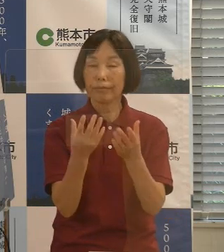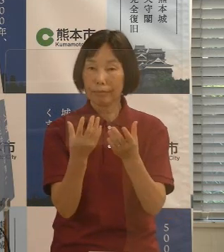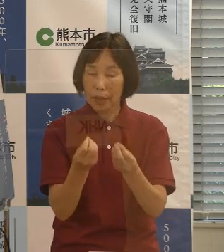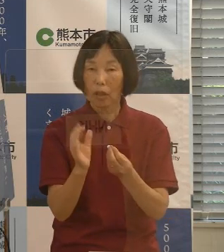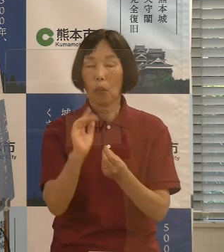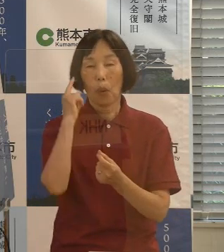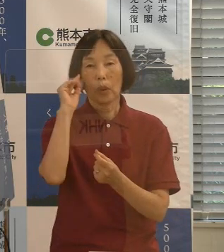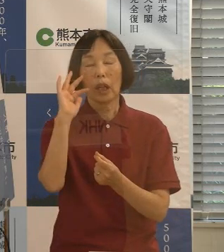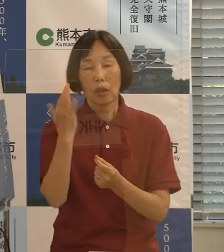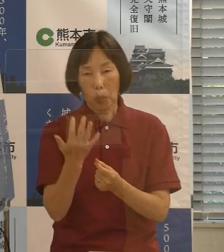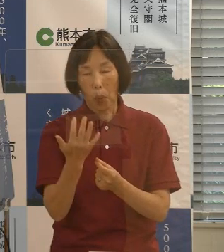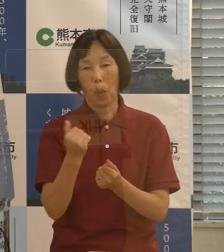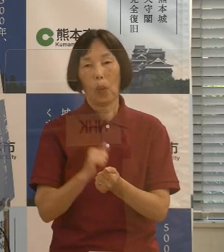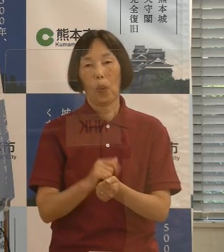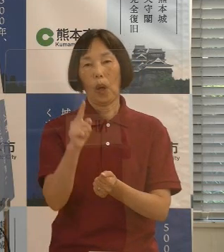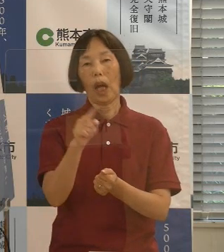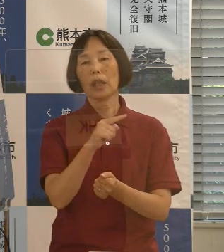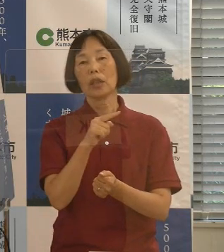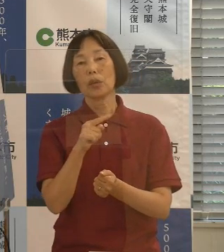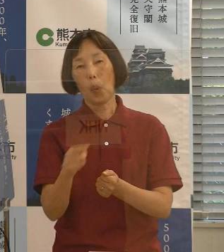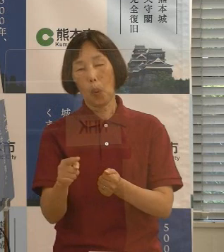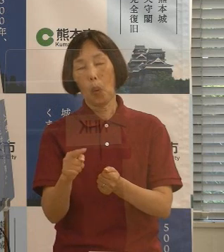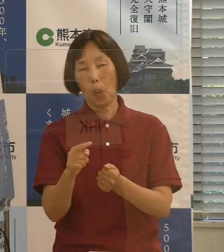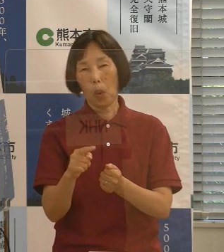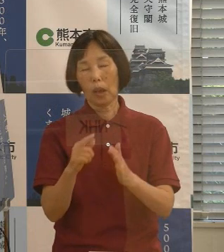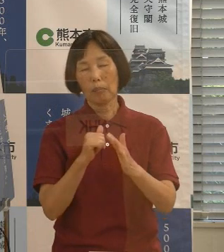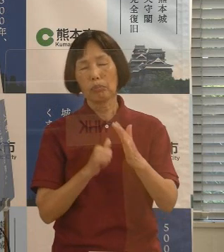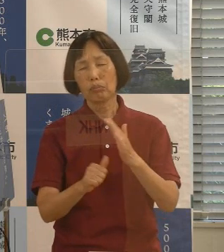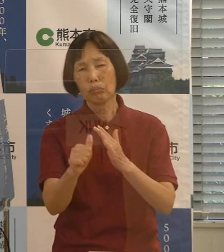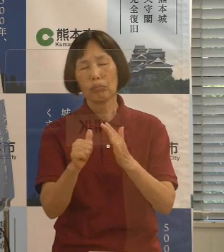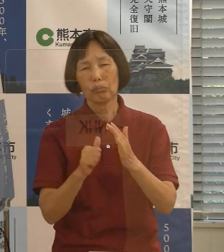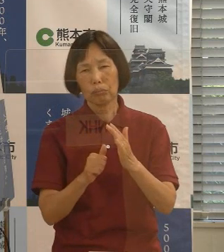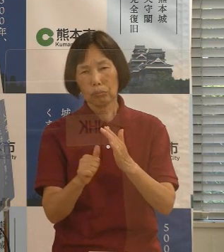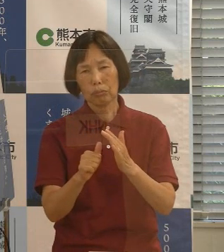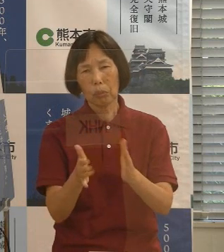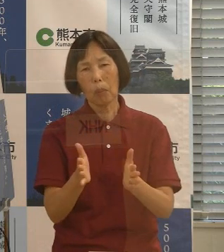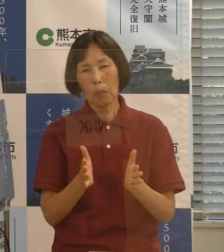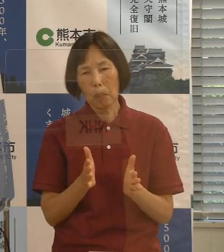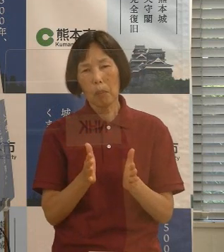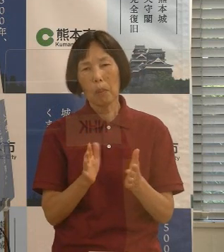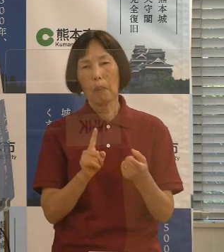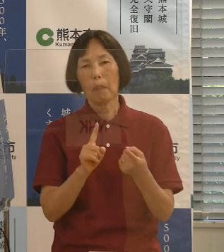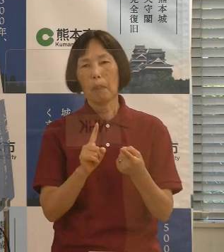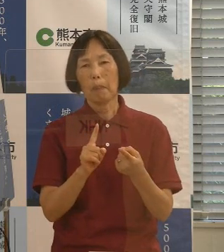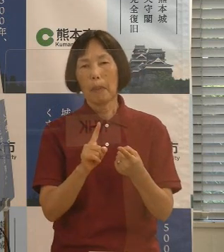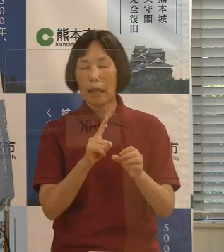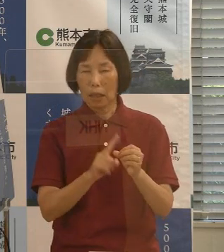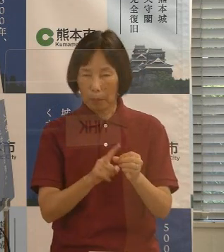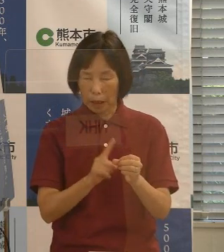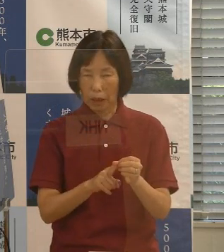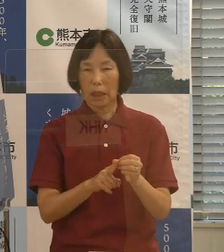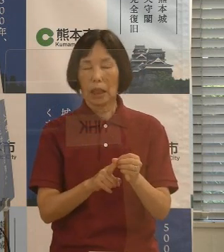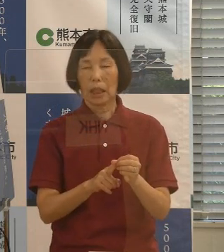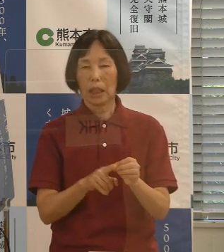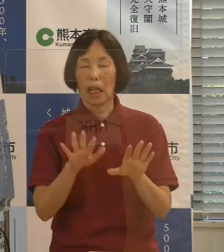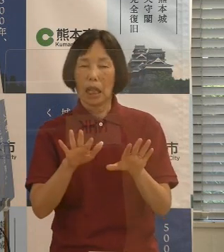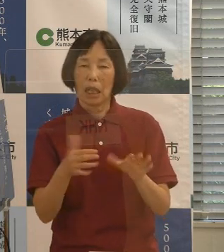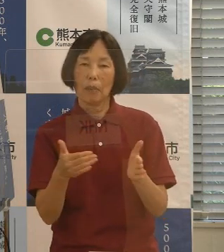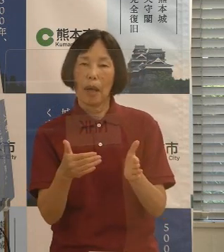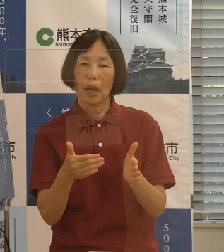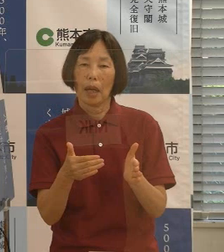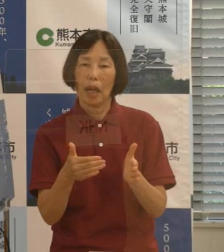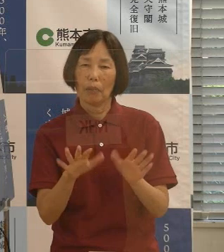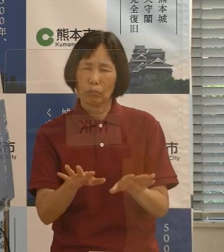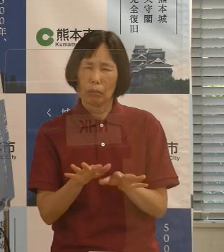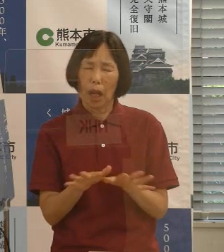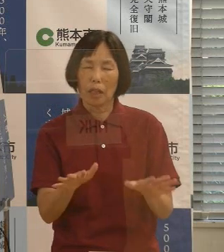人の、まあ、外出等に、やはりしていく必要がある。これだけの感染局面をですね、やっぱり抑えてい